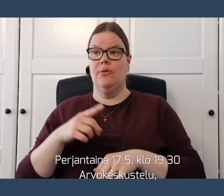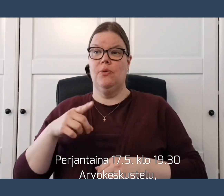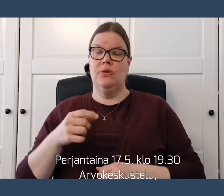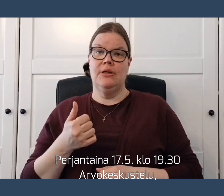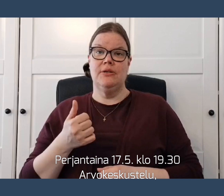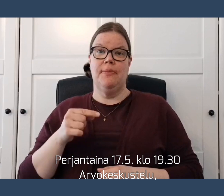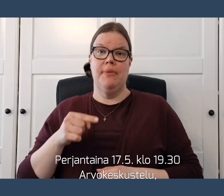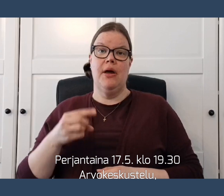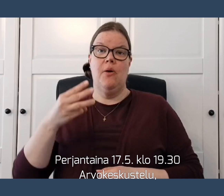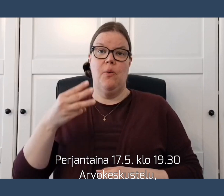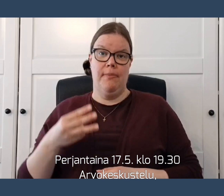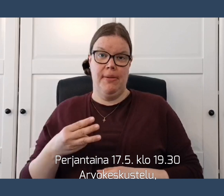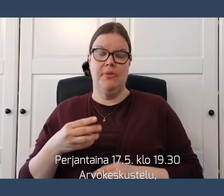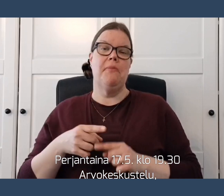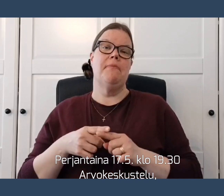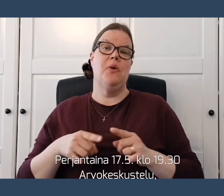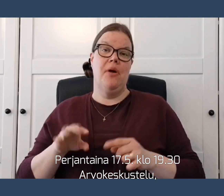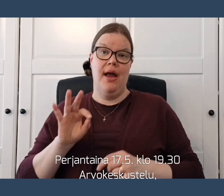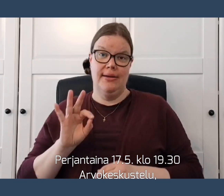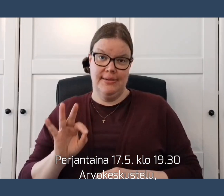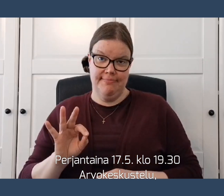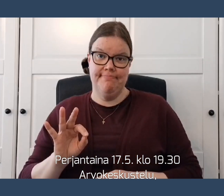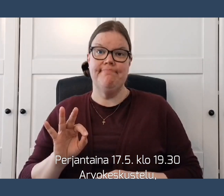17.5. kello 19.30